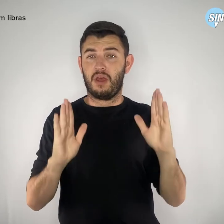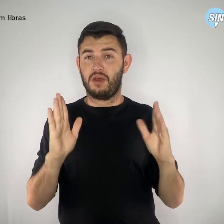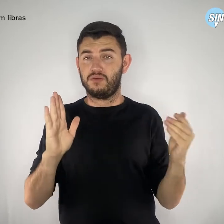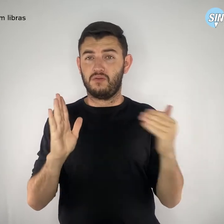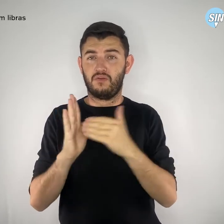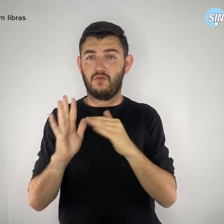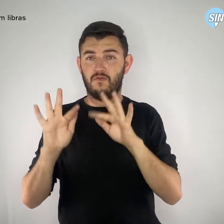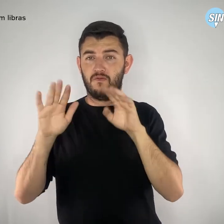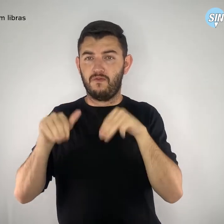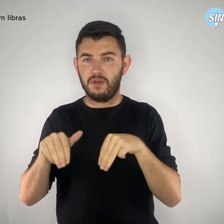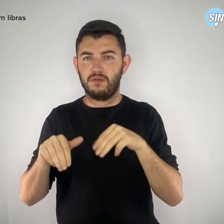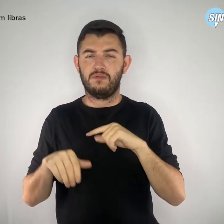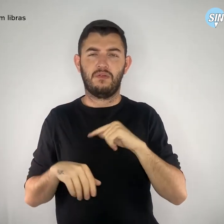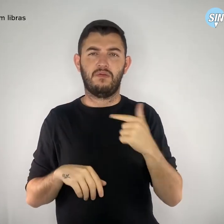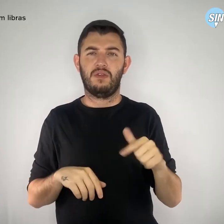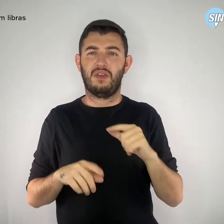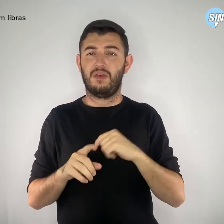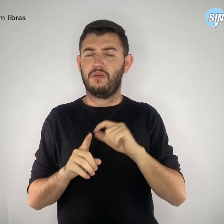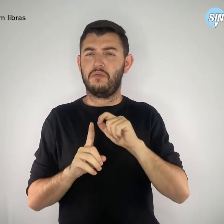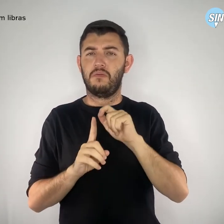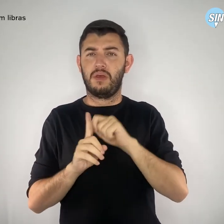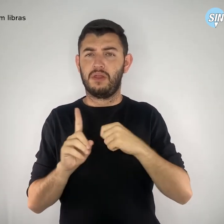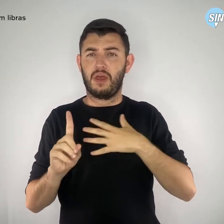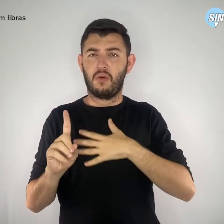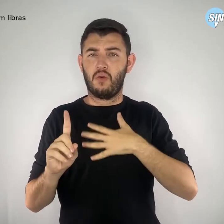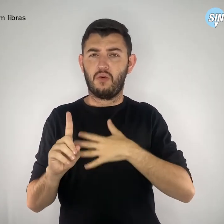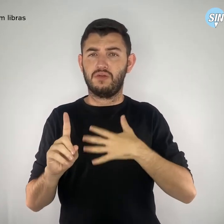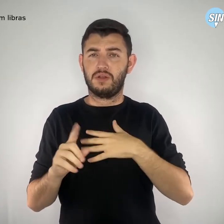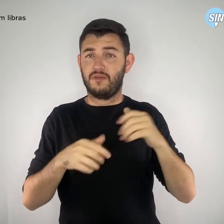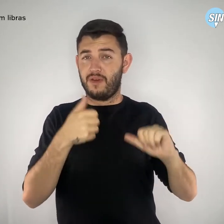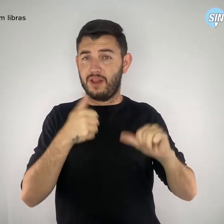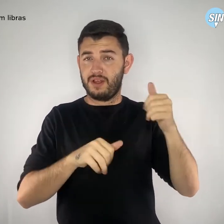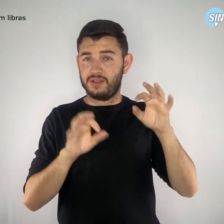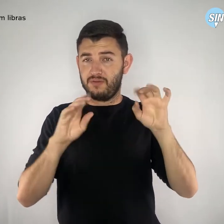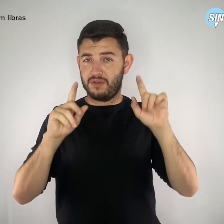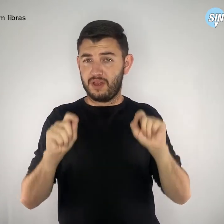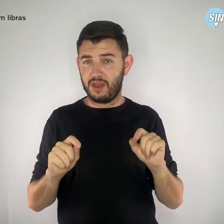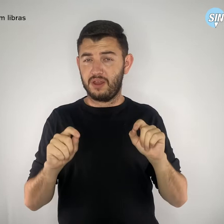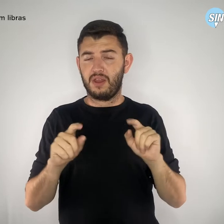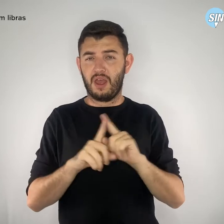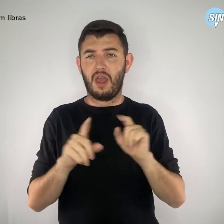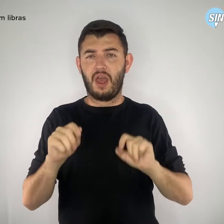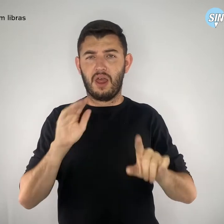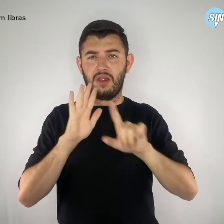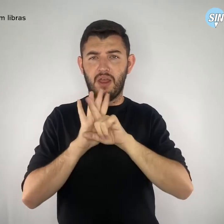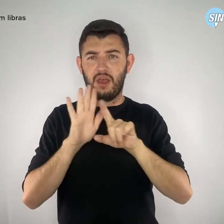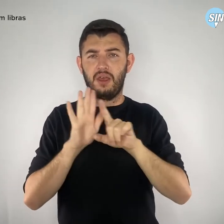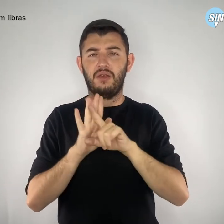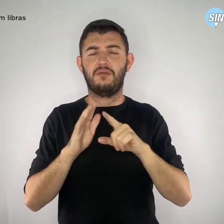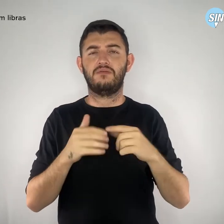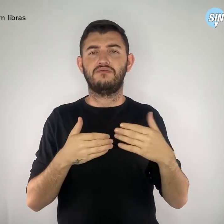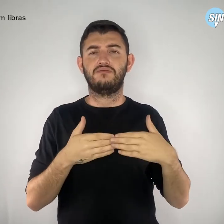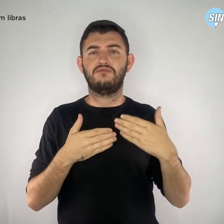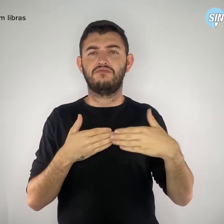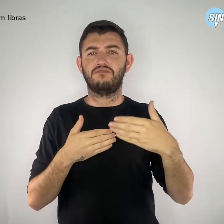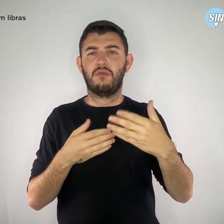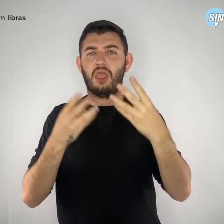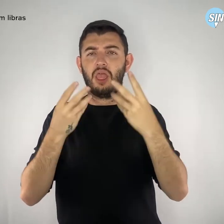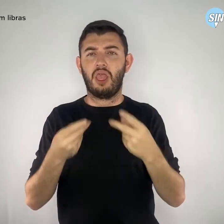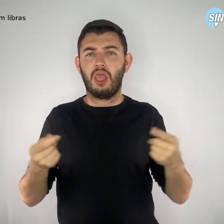não aconteça em agosto, a lei não caducará. No entanto, para especialistas, se